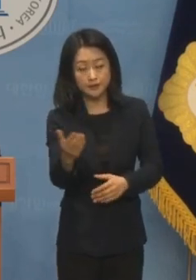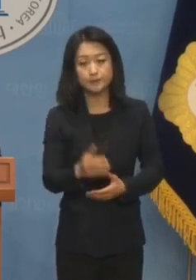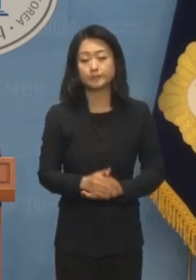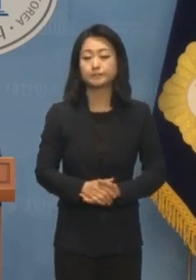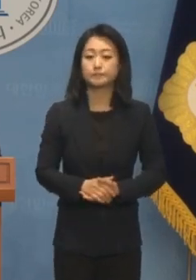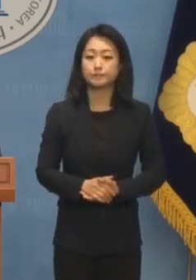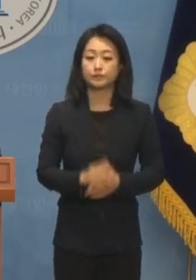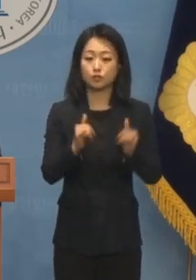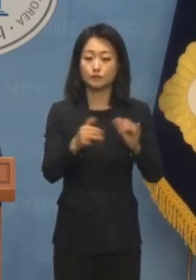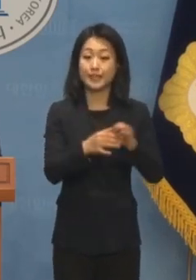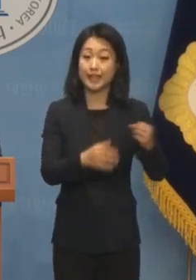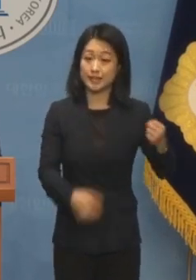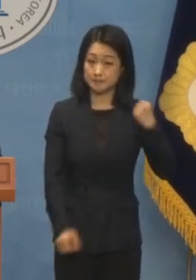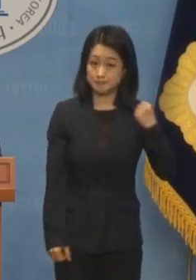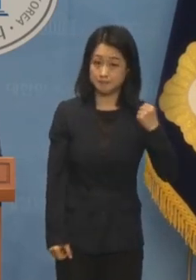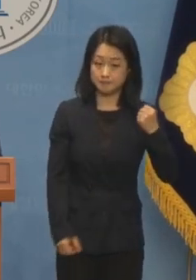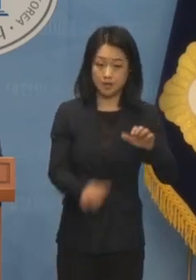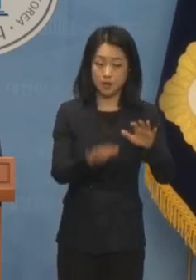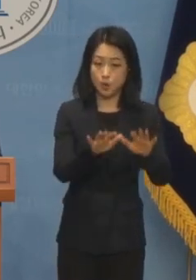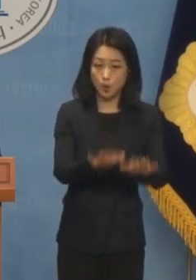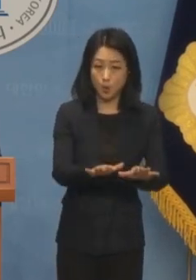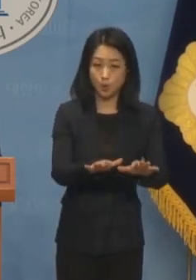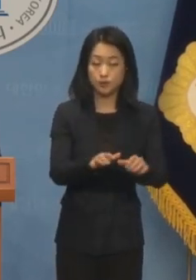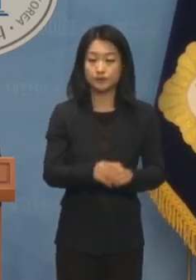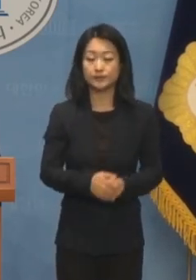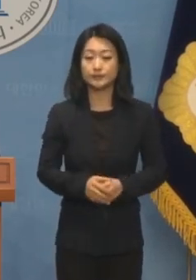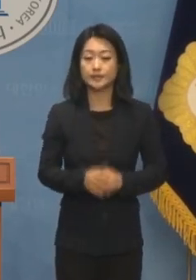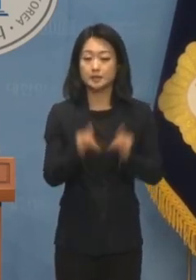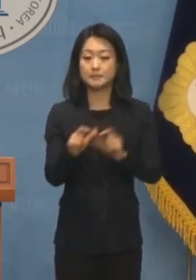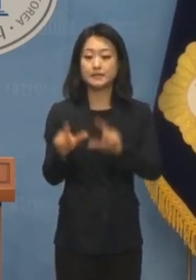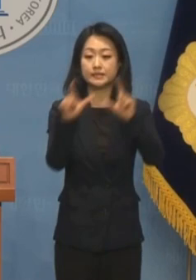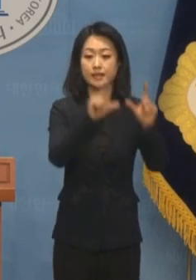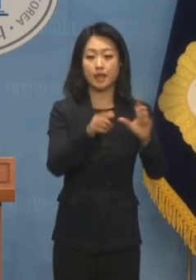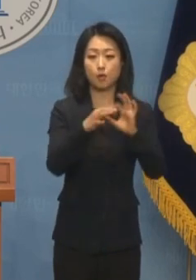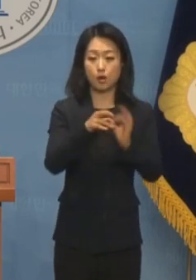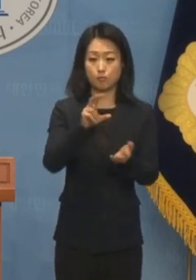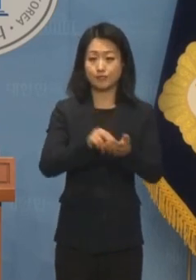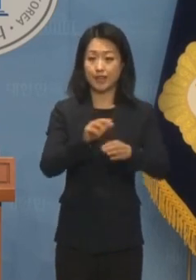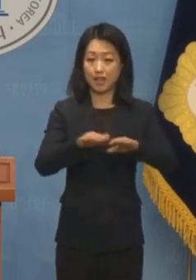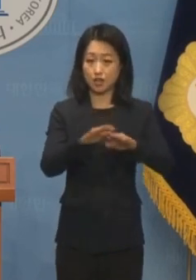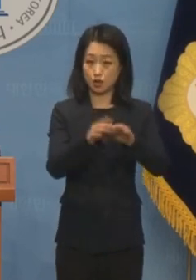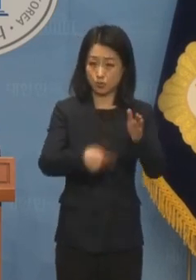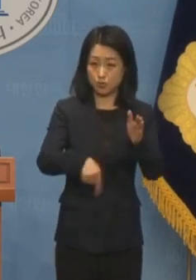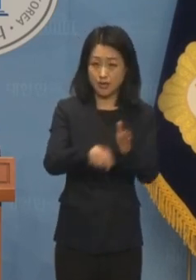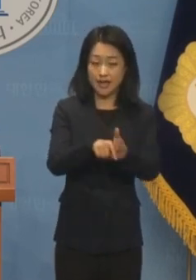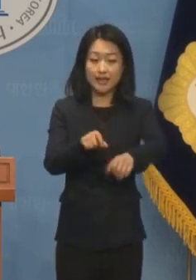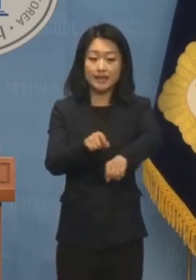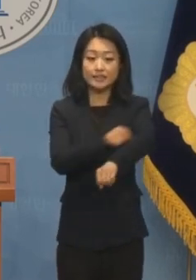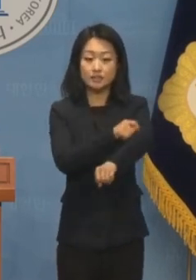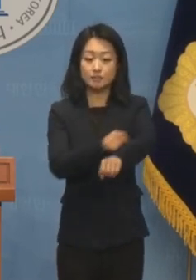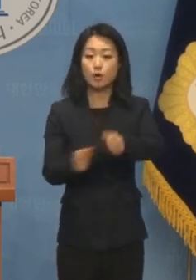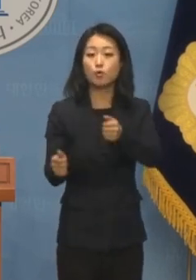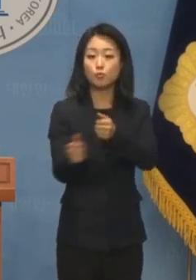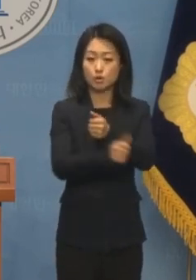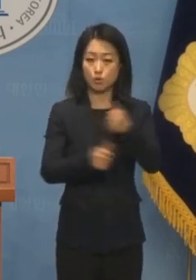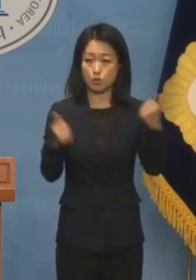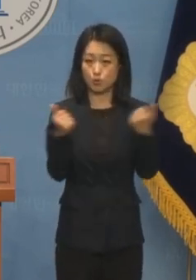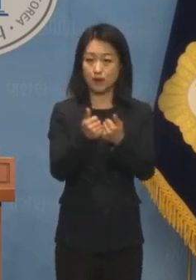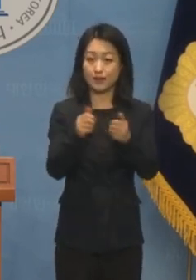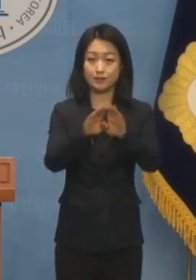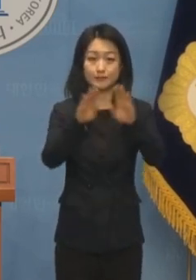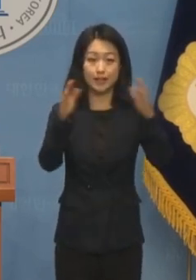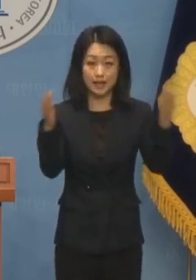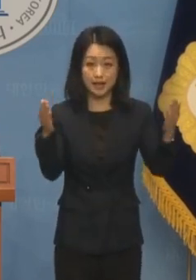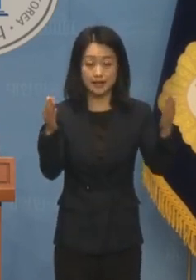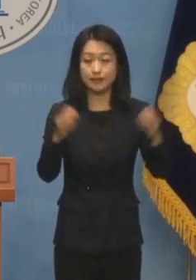국민의 힘은 오늘 시급한 민생 현안 해결을 위한 특별 위원회를 구성했습니다 우리